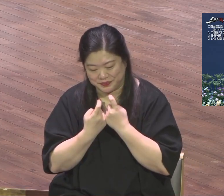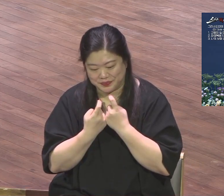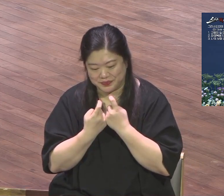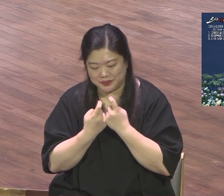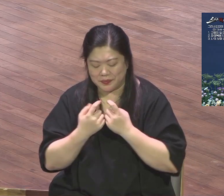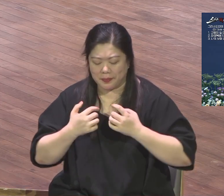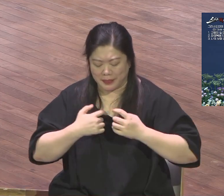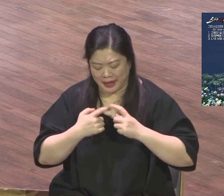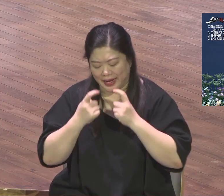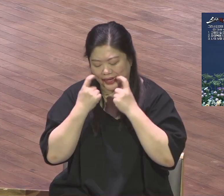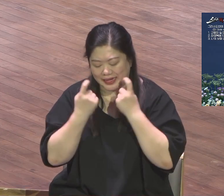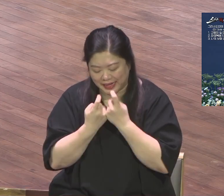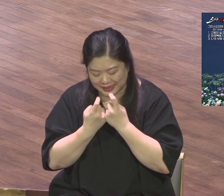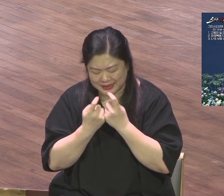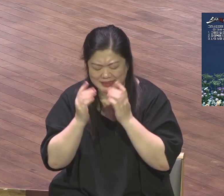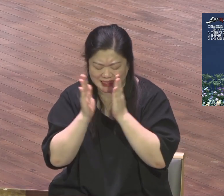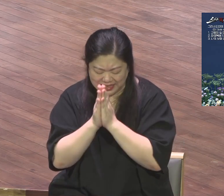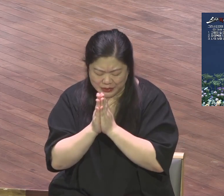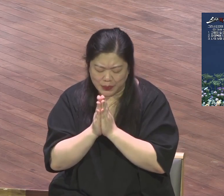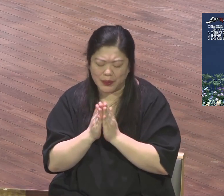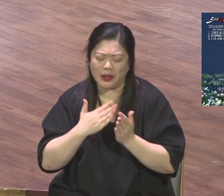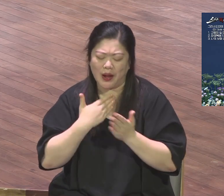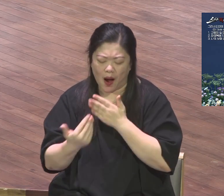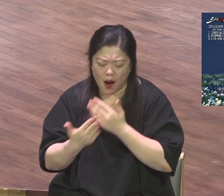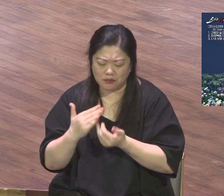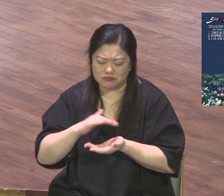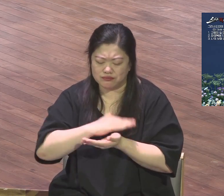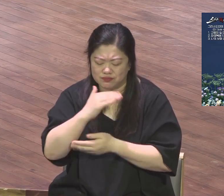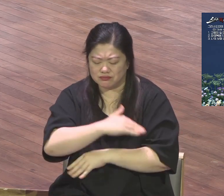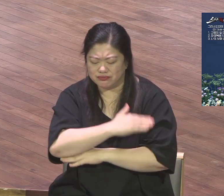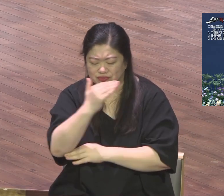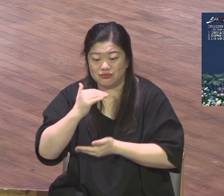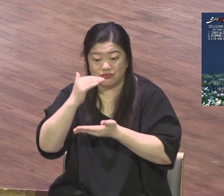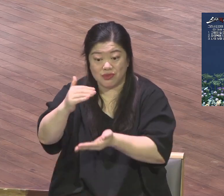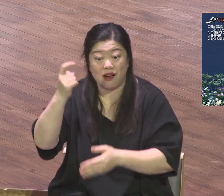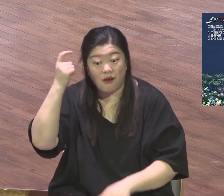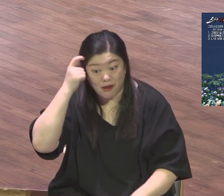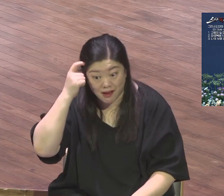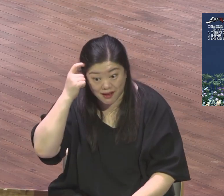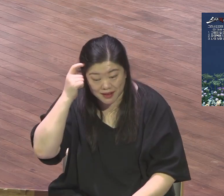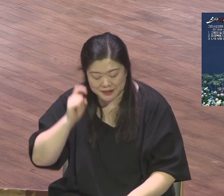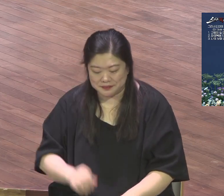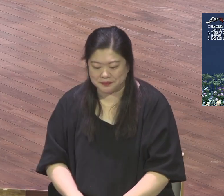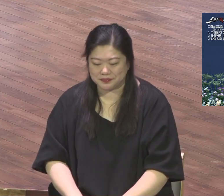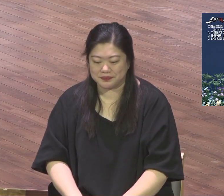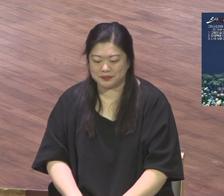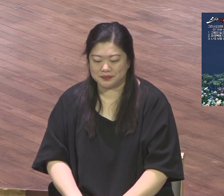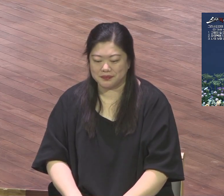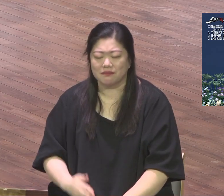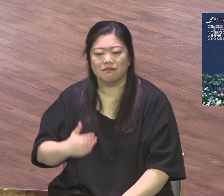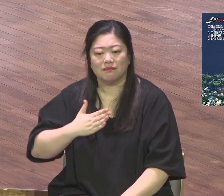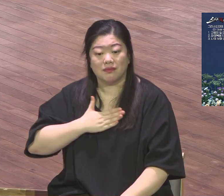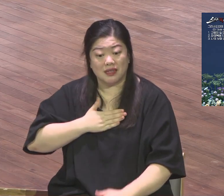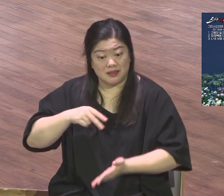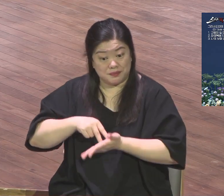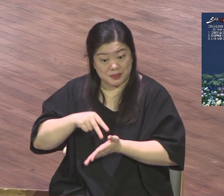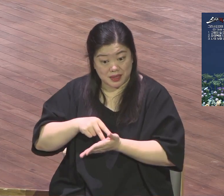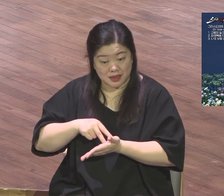경험이나 기도 이런 것을 이렇게 소개한 것은 이제 저는 예수 그리스도가 가장 존귀한 분이기